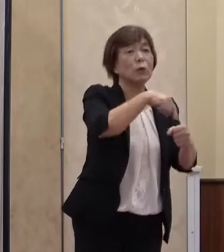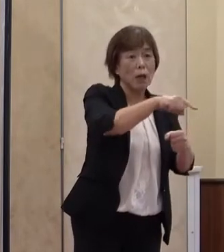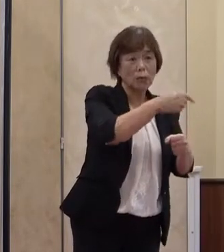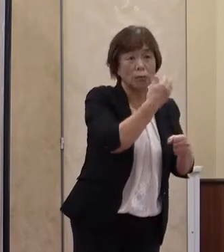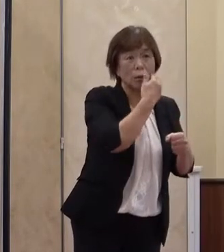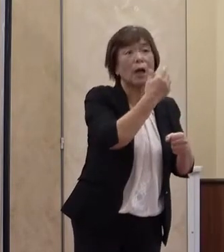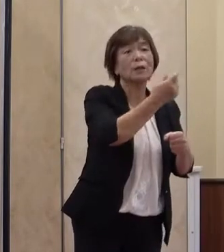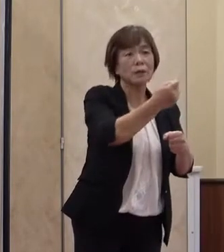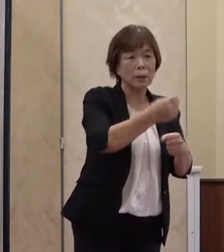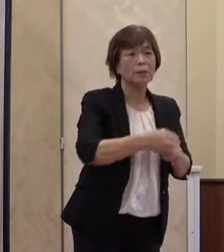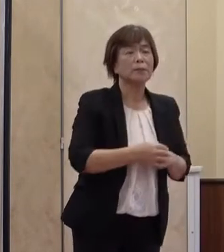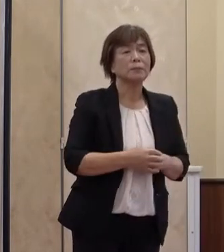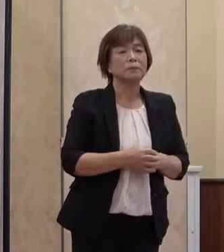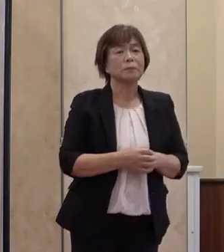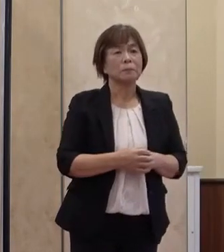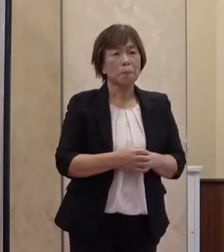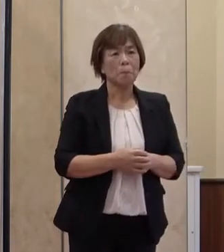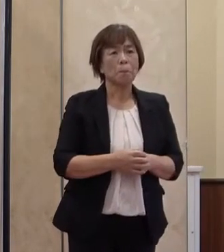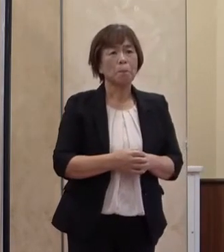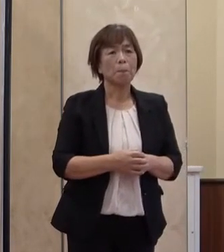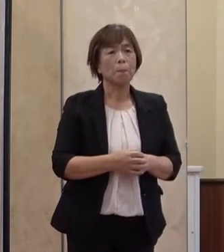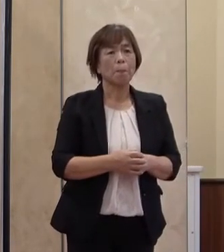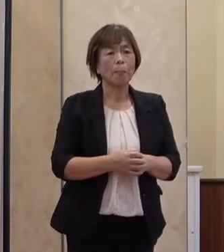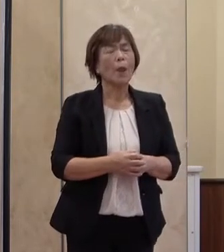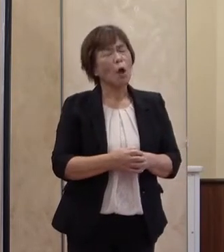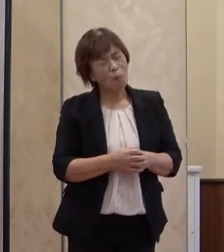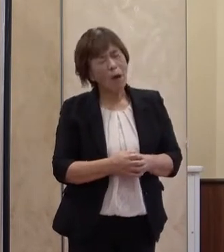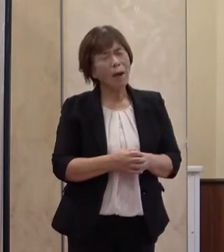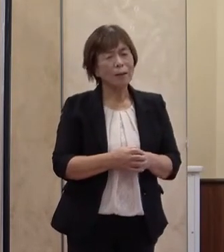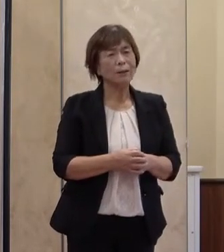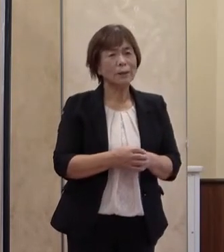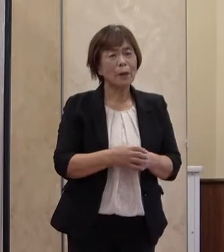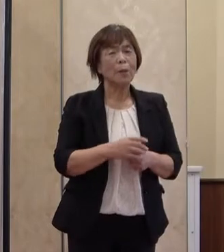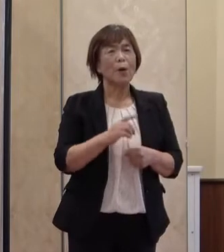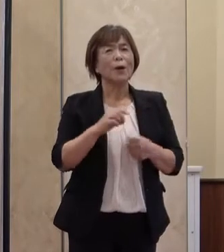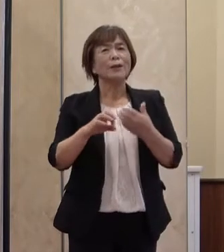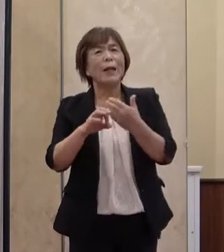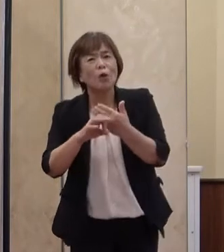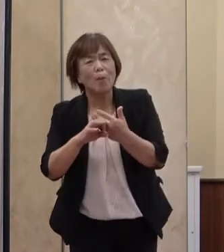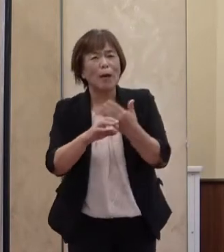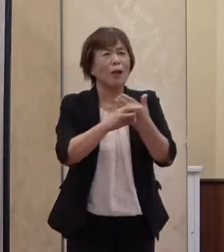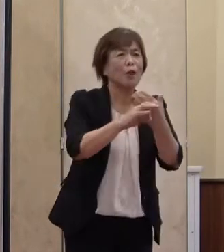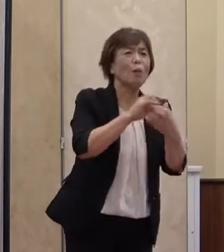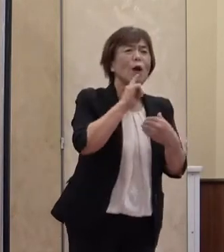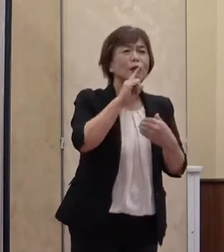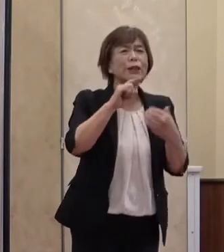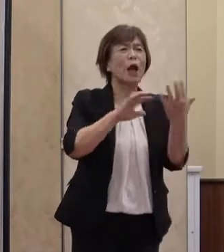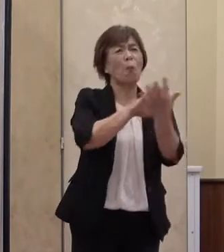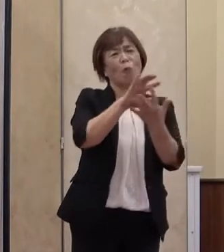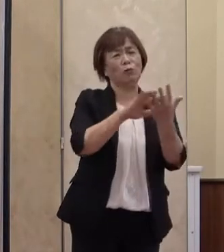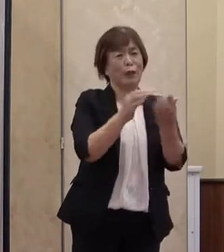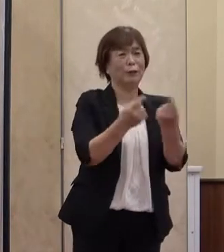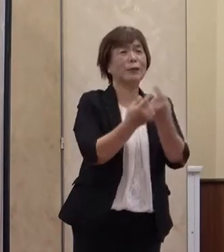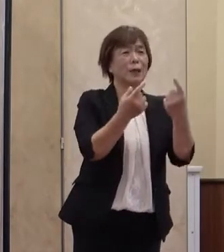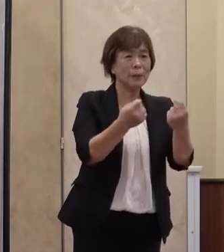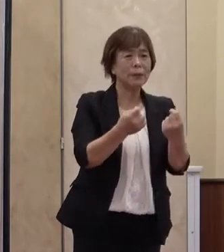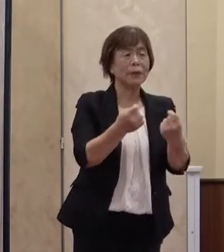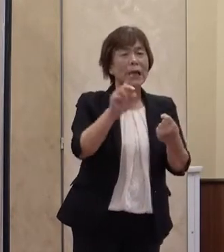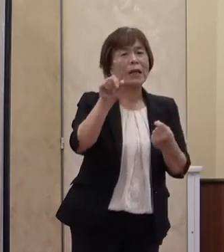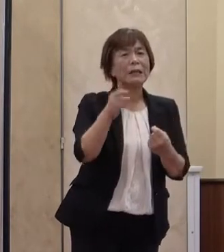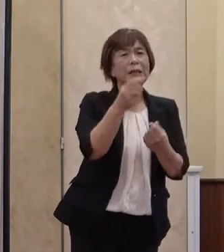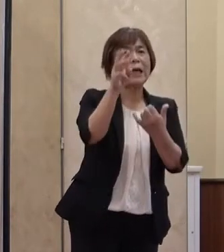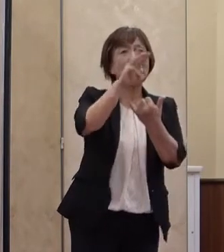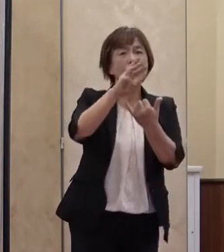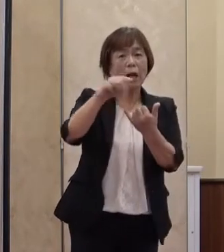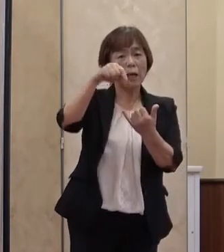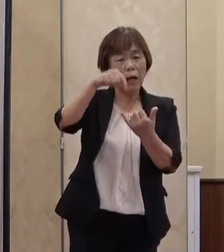ので、これはもう、まあ、ある意味むちゃくちゃなタラレバを言い出したらこれはもうぐちゃぐちゃになりますから、自然災害として考えられる対